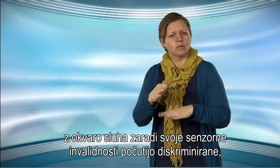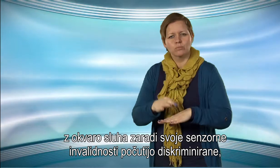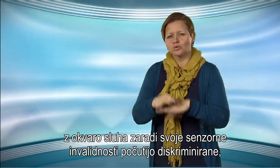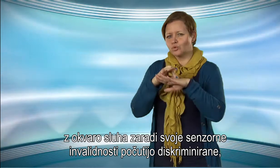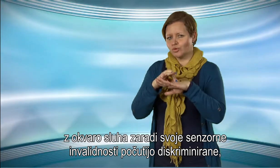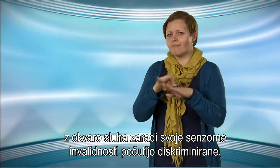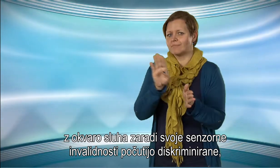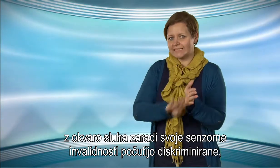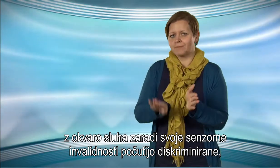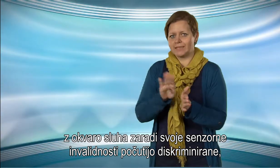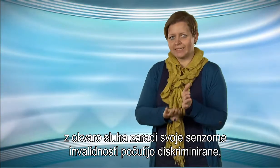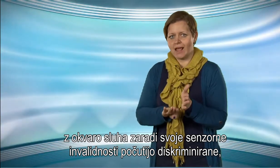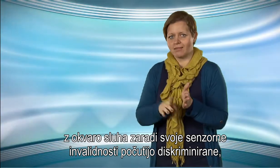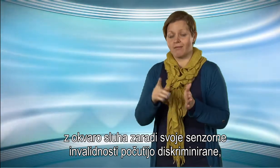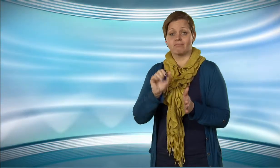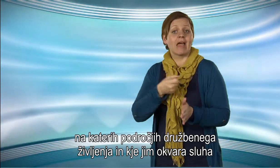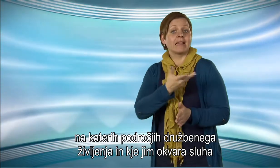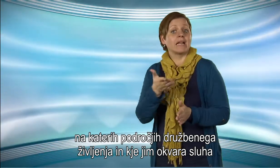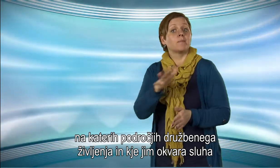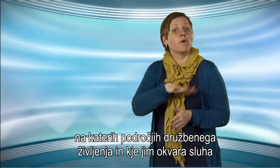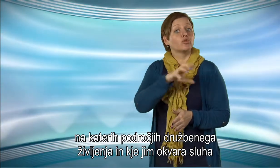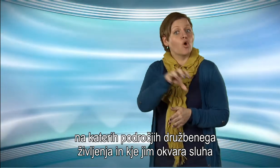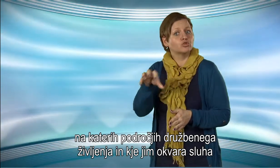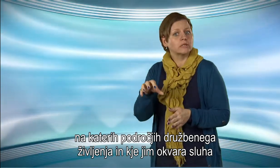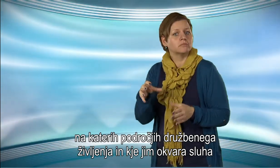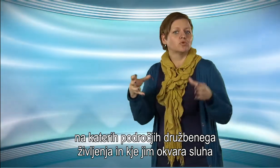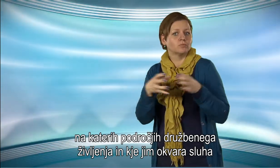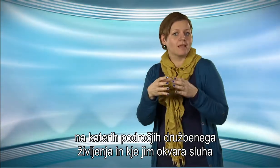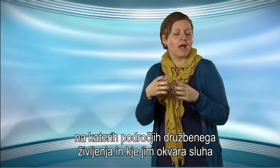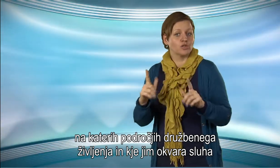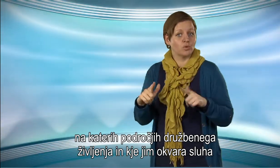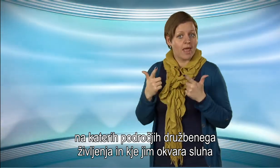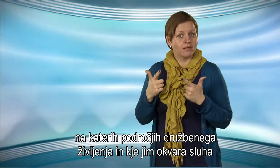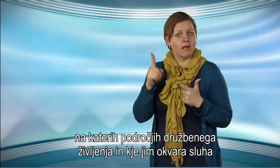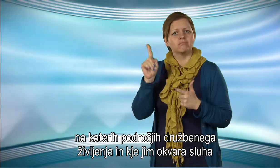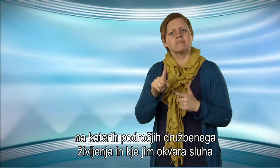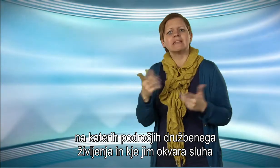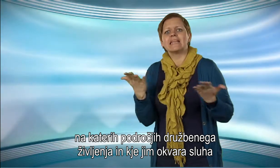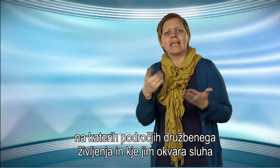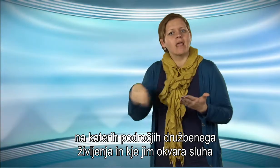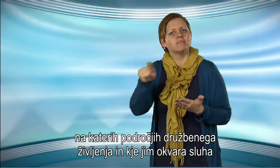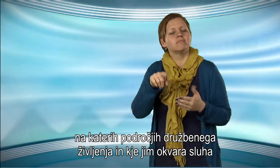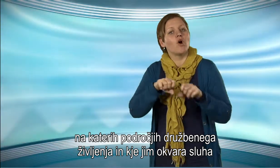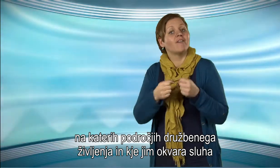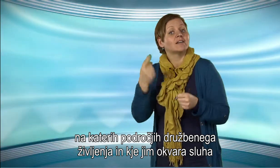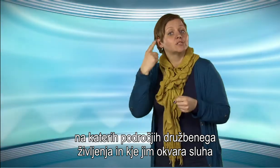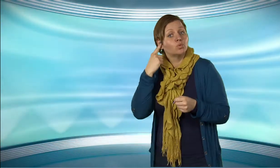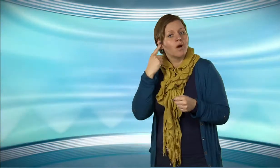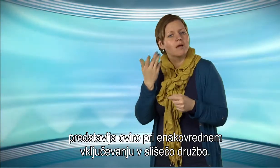katerih področjih družbenega življenja in kje jim okvara sluha predstavlja oviro pri enakovrednem vključevanju v slišečo